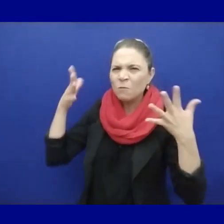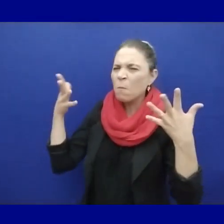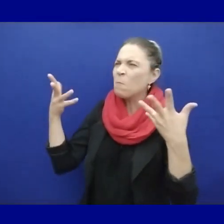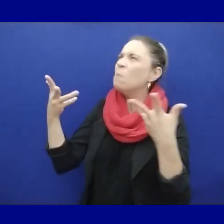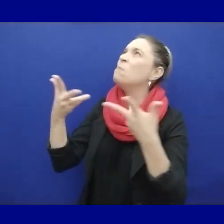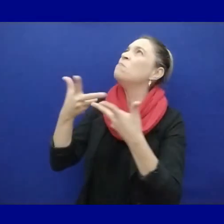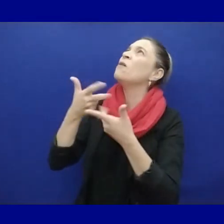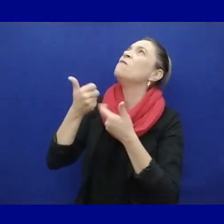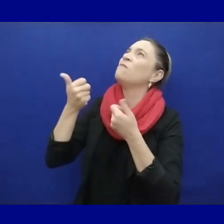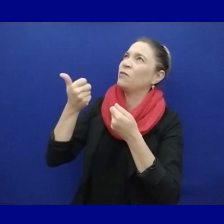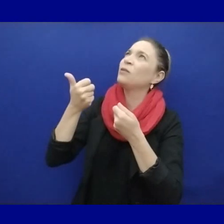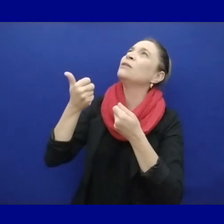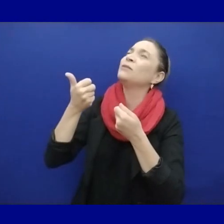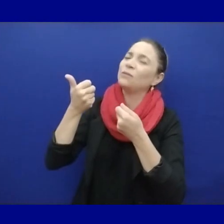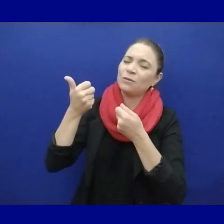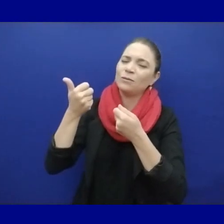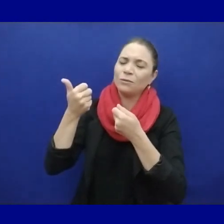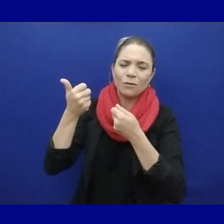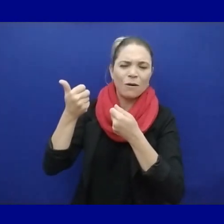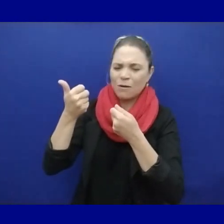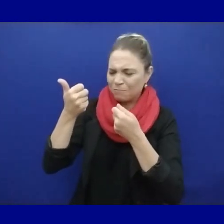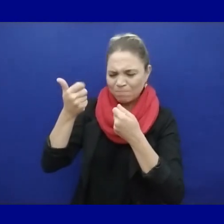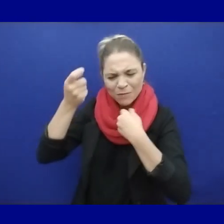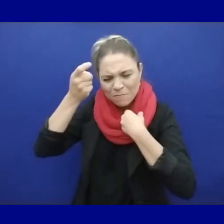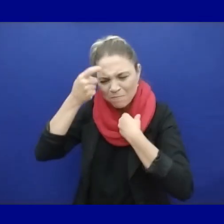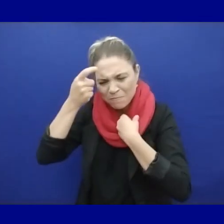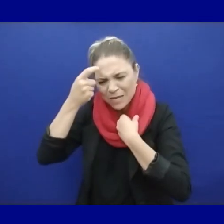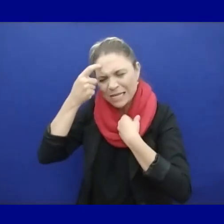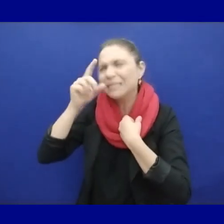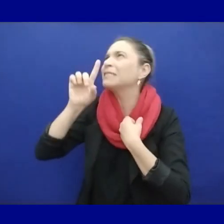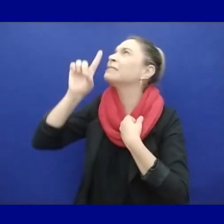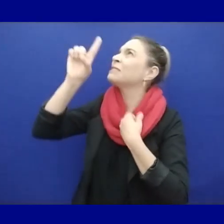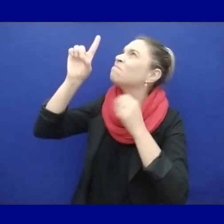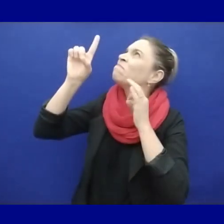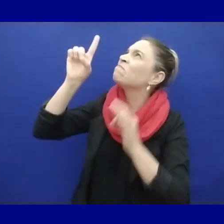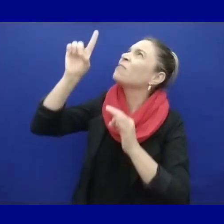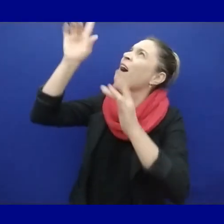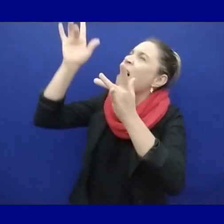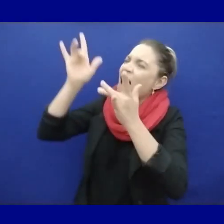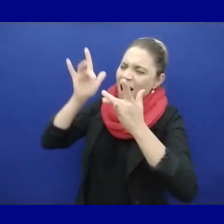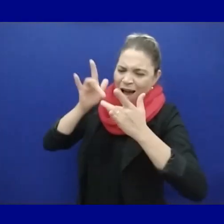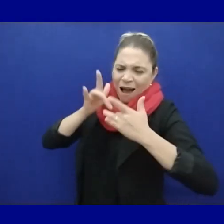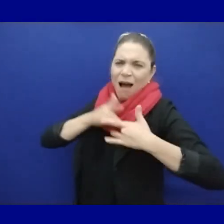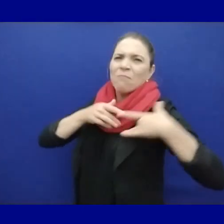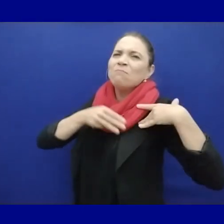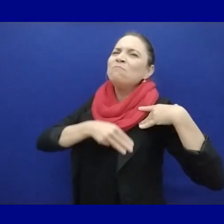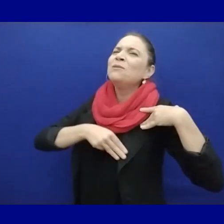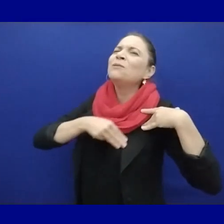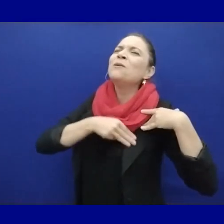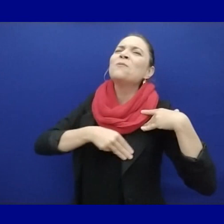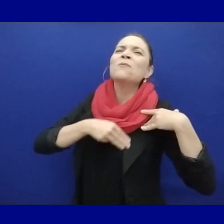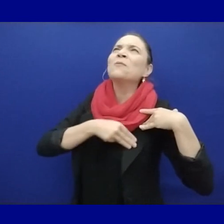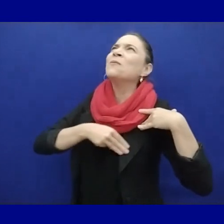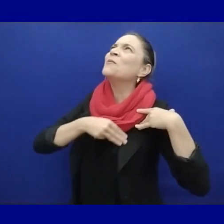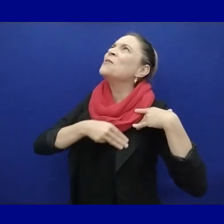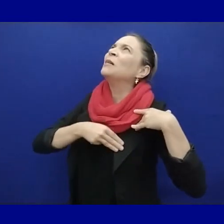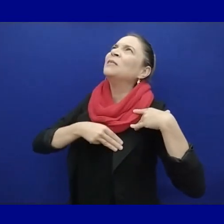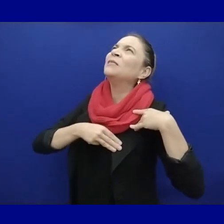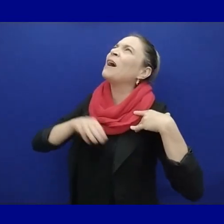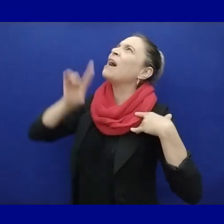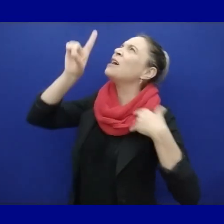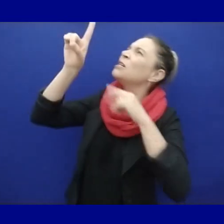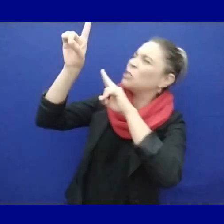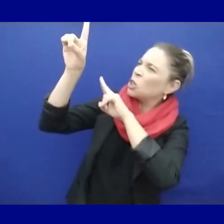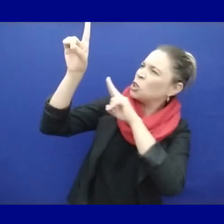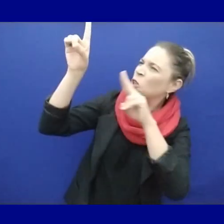para sempre. Pensamos, ó Deus, na tua misericórdia, no meio do teu templo. Como o teu